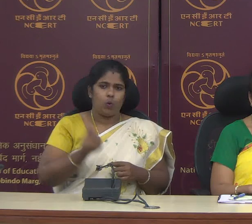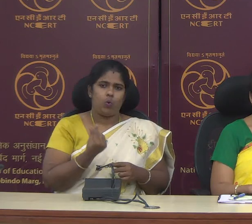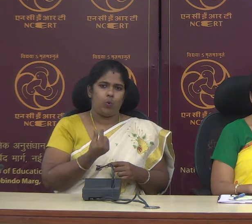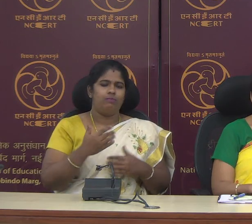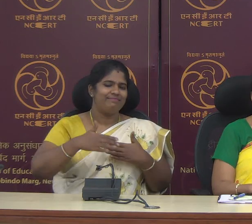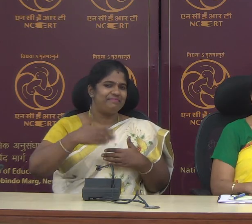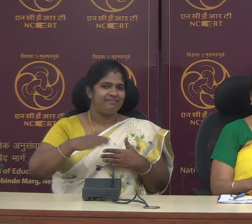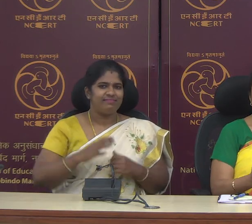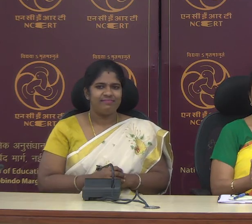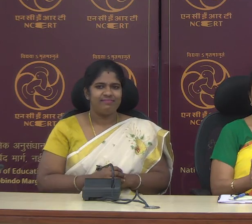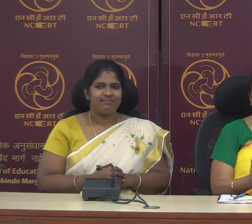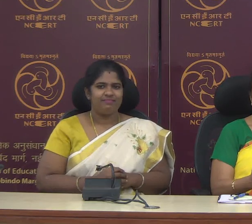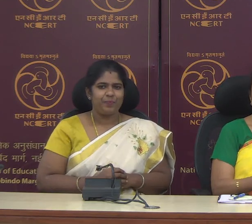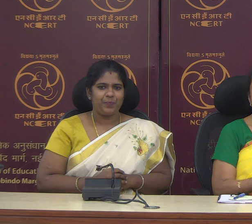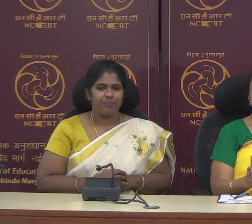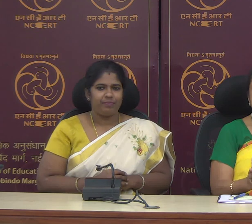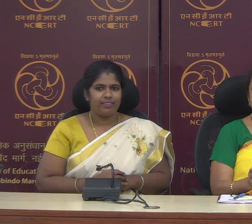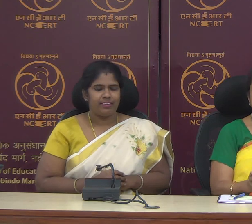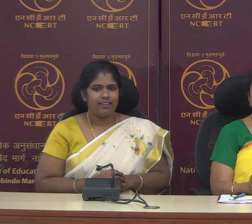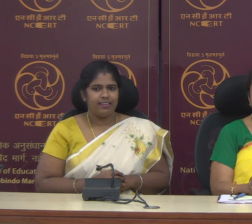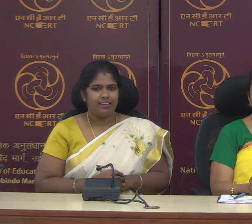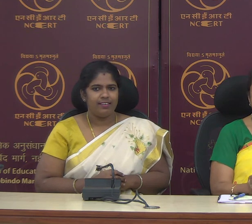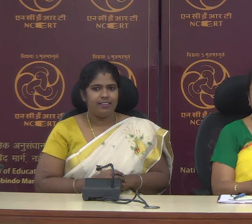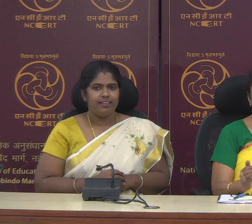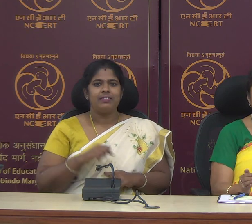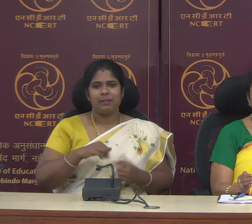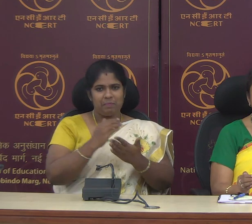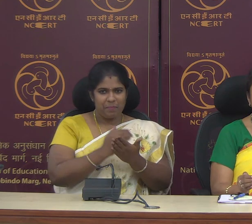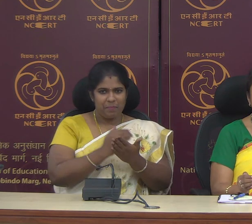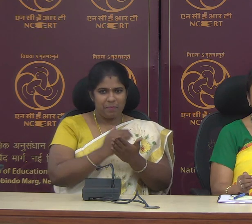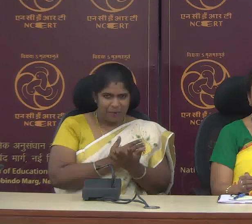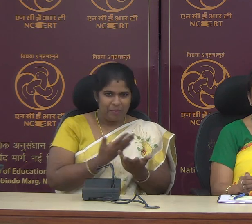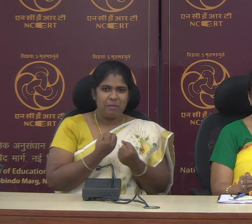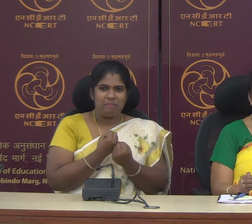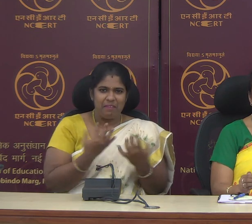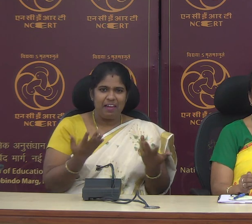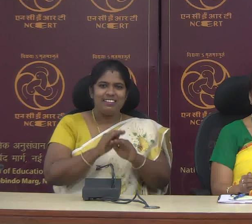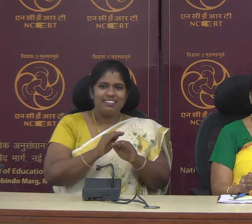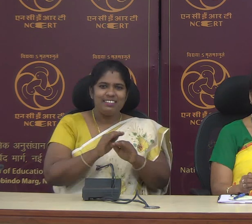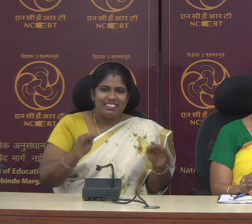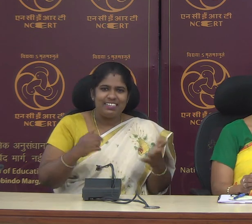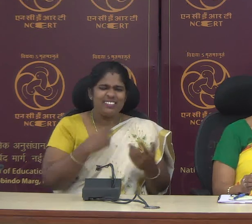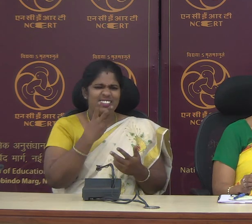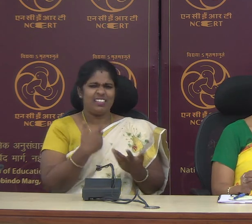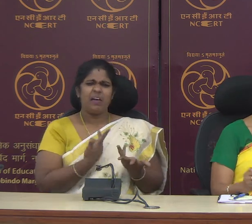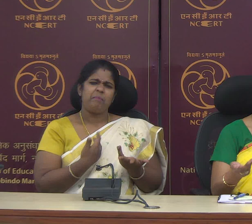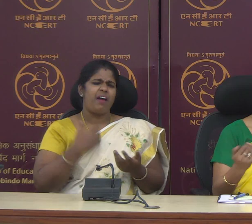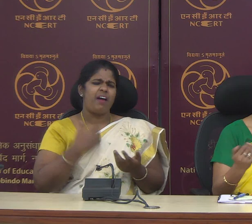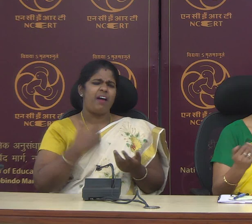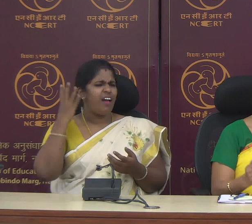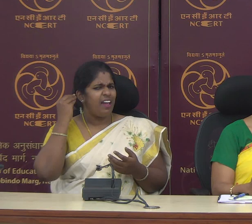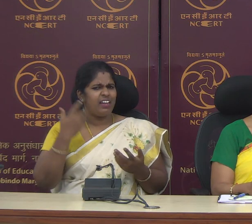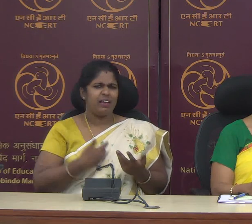हैं। एंड अब क्योंकि ये प्रोग्राम हमारे बहुत सारे ऐसे बच्चे भी देख रहे हैं जो सोच रहे होंगे कि अच्छा, मैं तो बोल सुन सकता हूँ तो